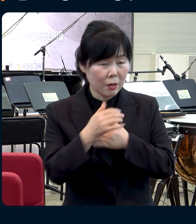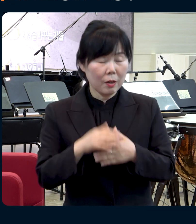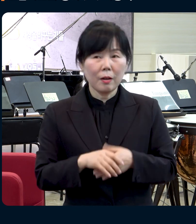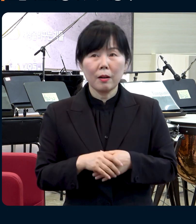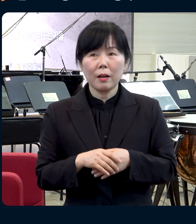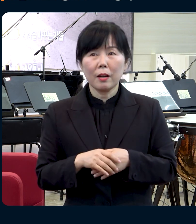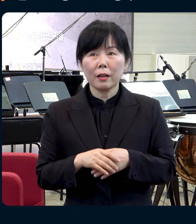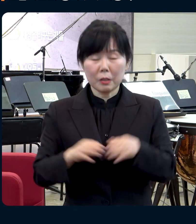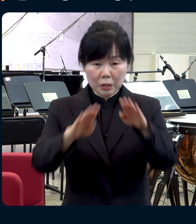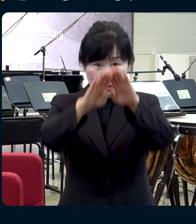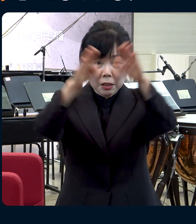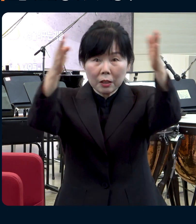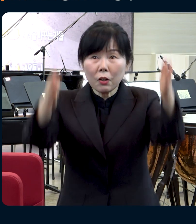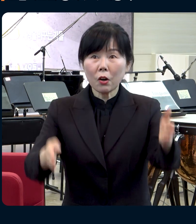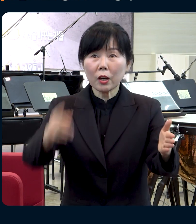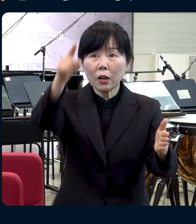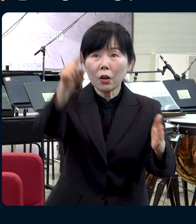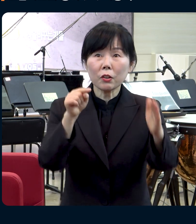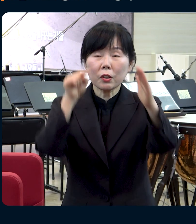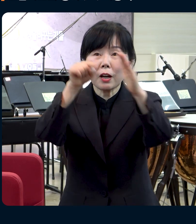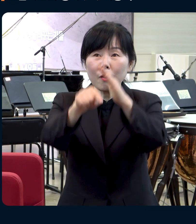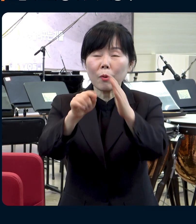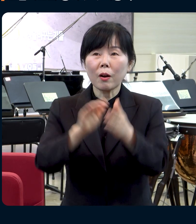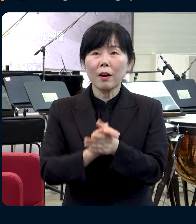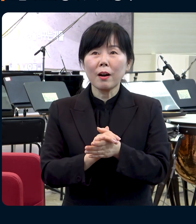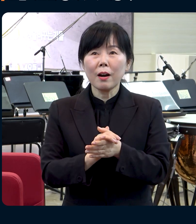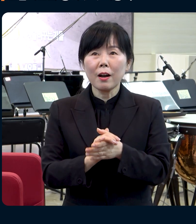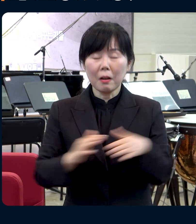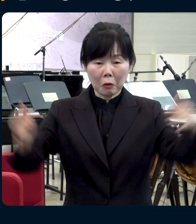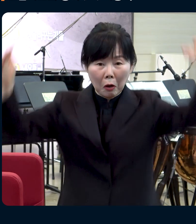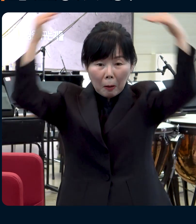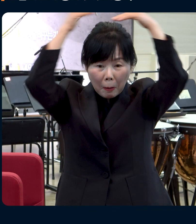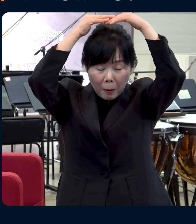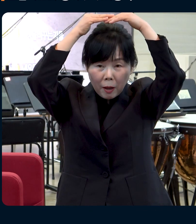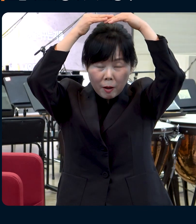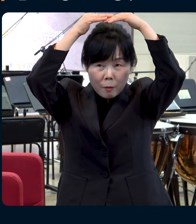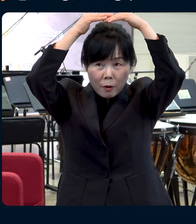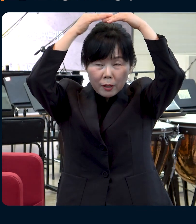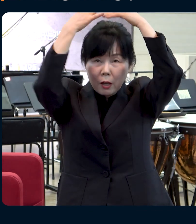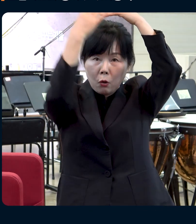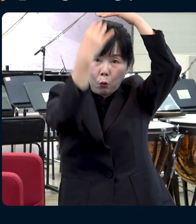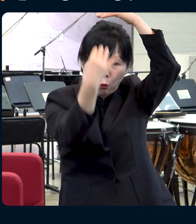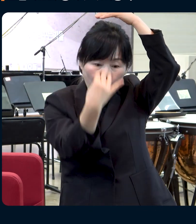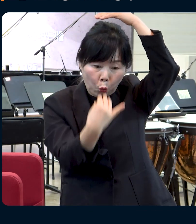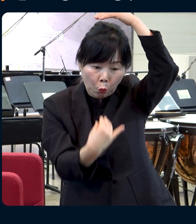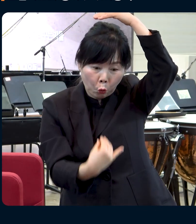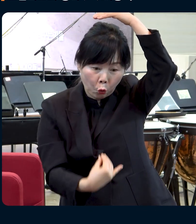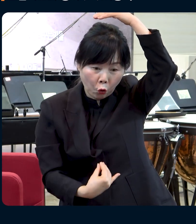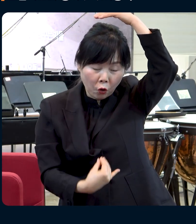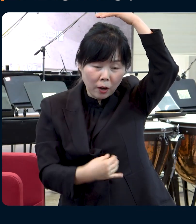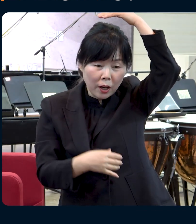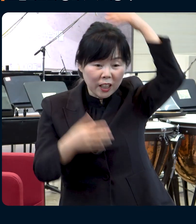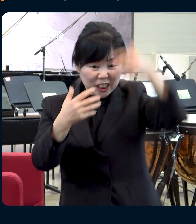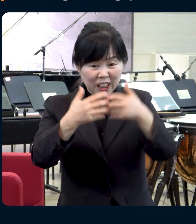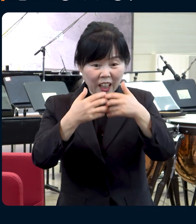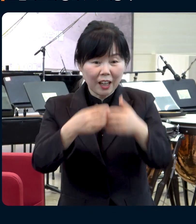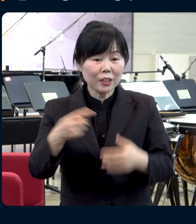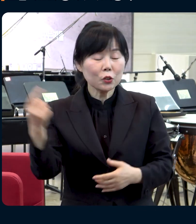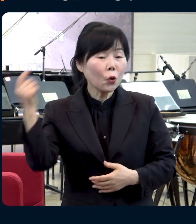안에 들어가면 원통형으로 된 데를 딱 들어갔는데, 제가 머리 이렇게 손을 딱 올리고 있으면요, 저 기계가